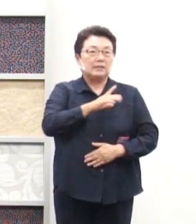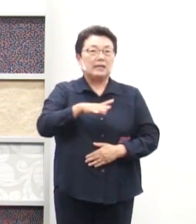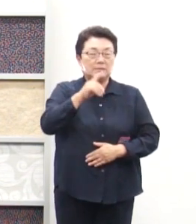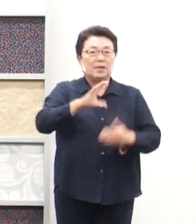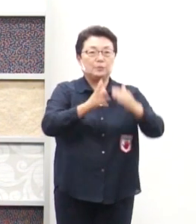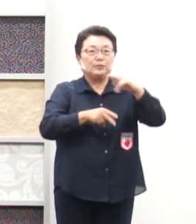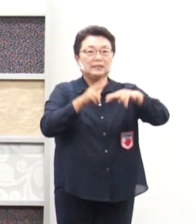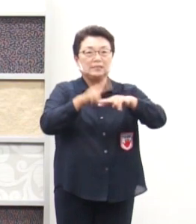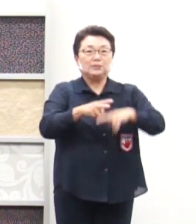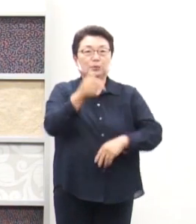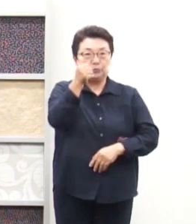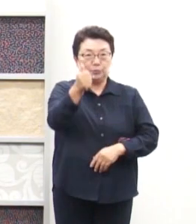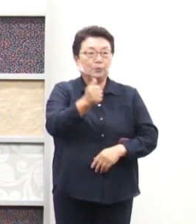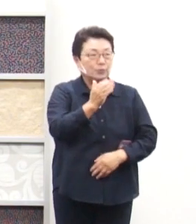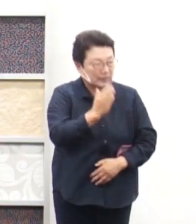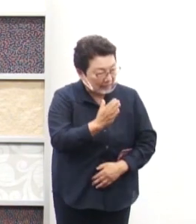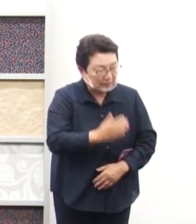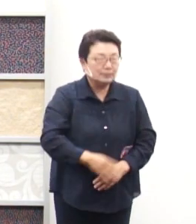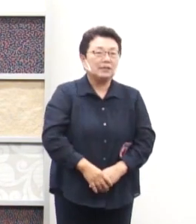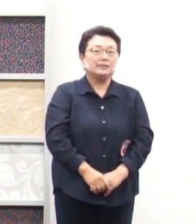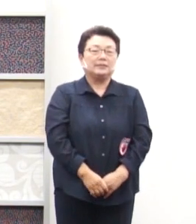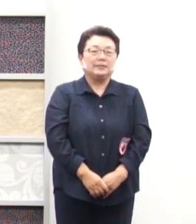長お願いいたします。